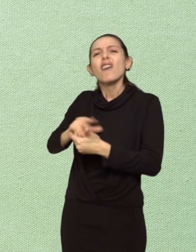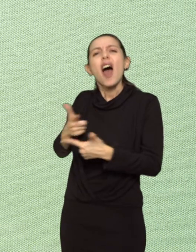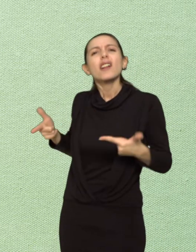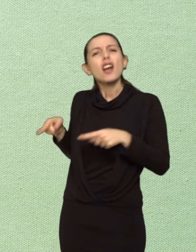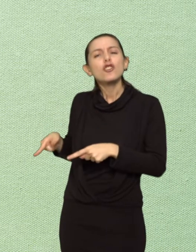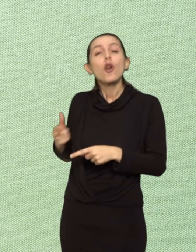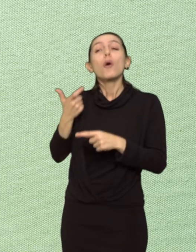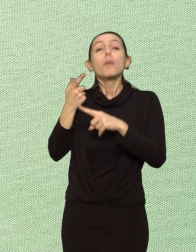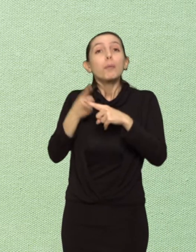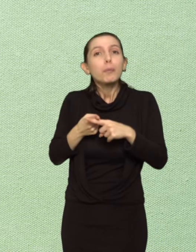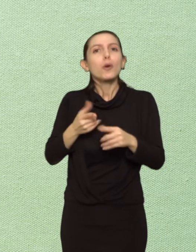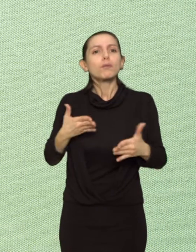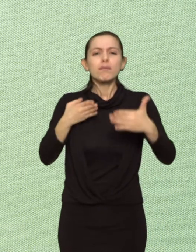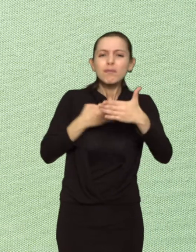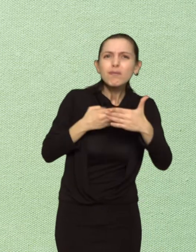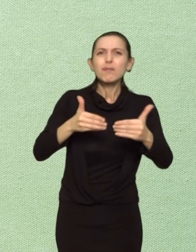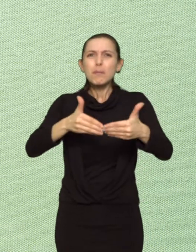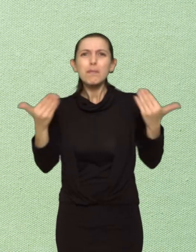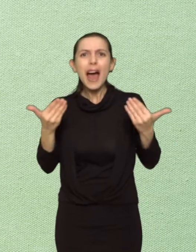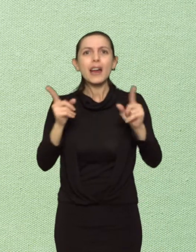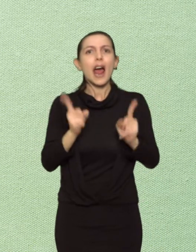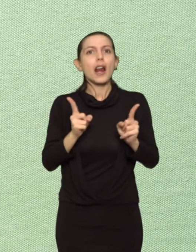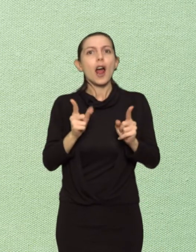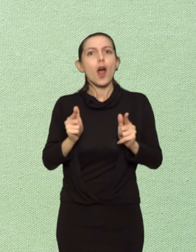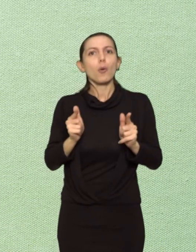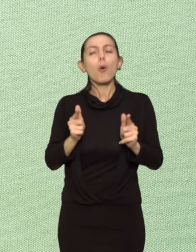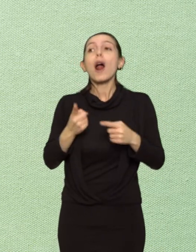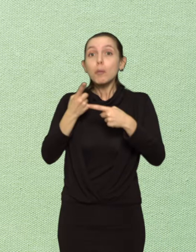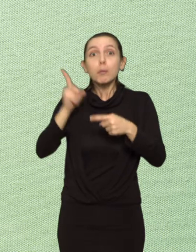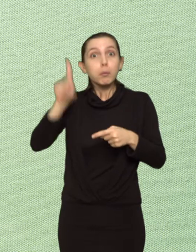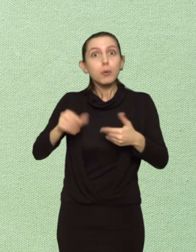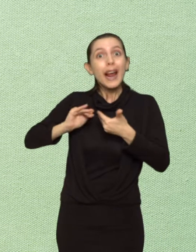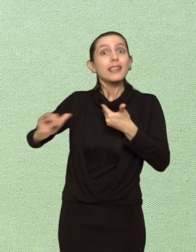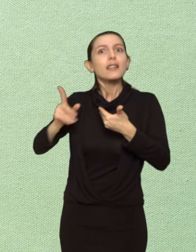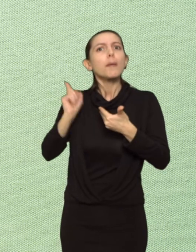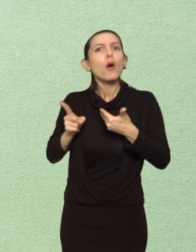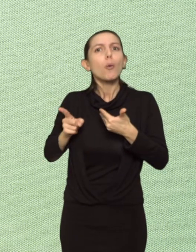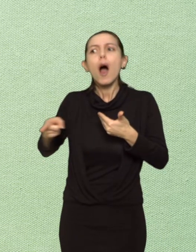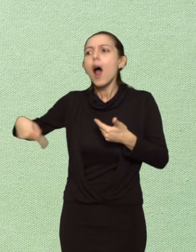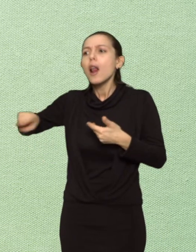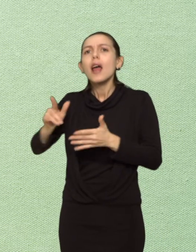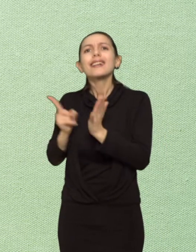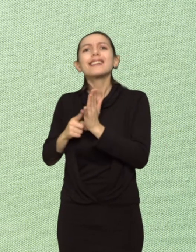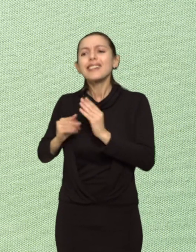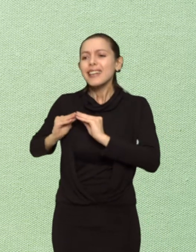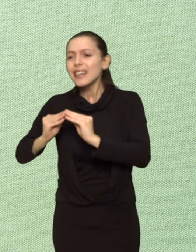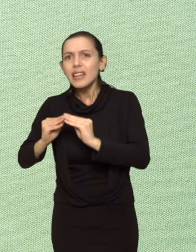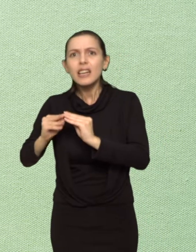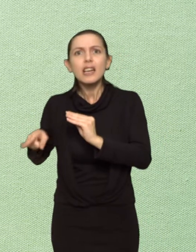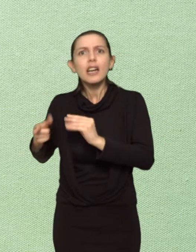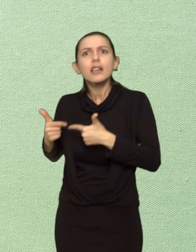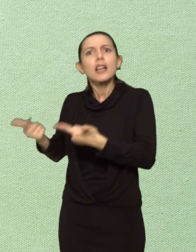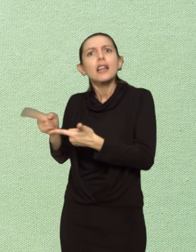gli ostacoli, le barriere e le discriminazioni che le persone vivono nell'esercizio dei propri diritti. Quindi